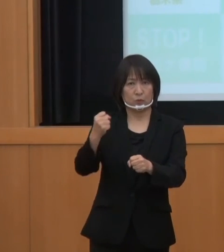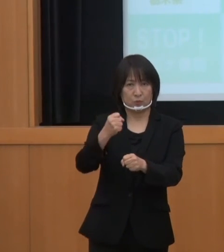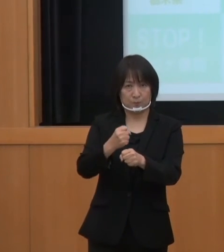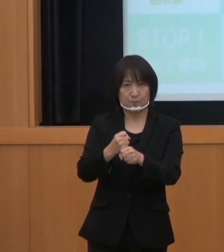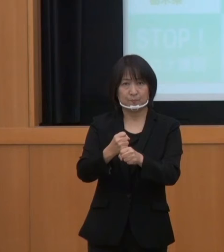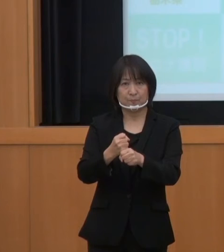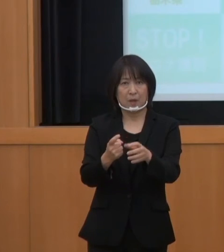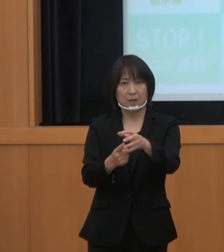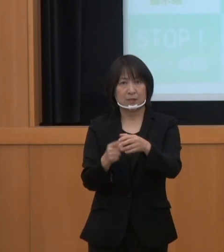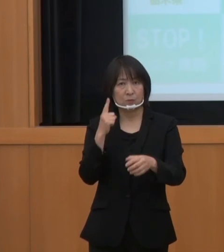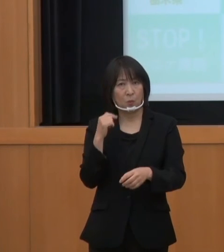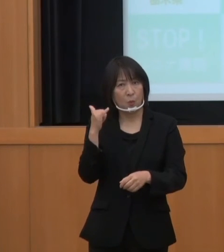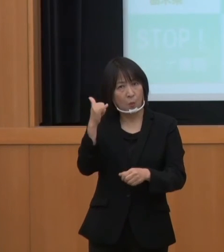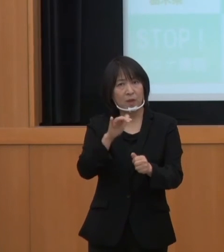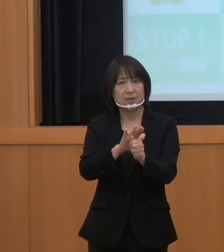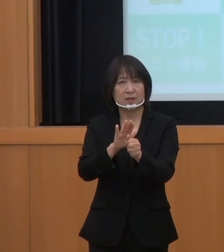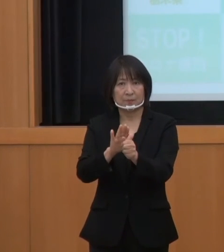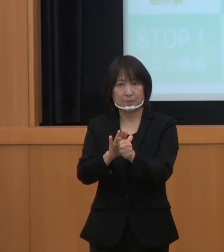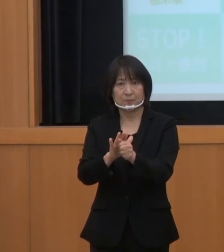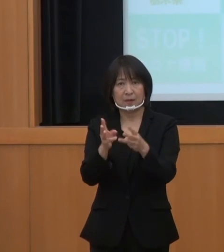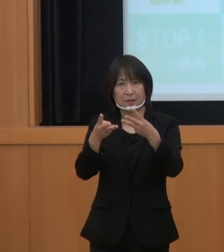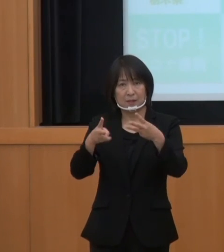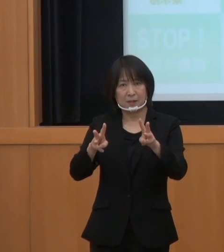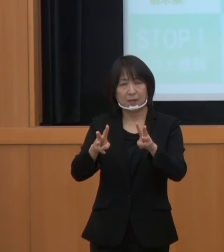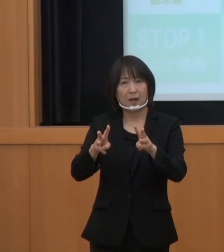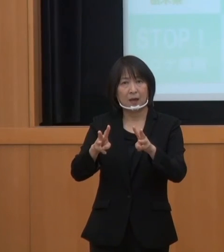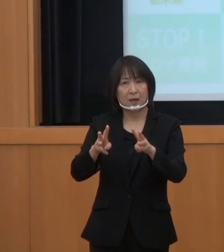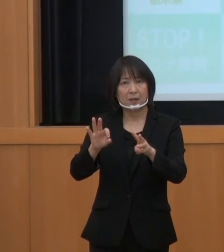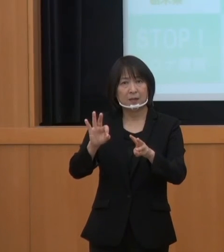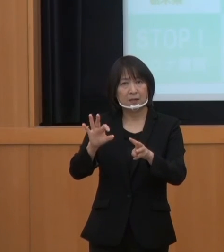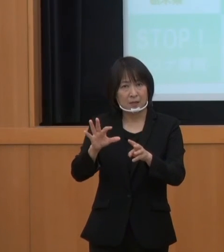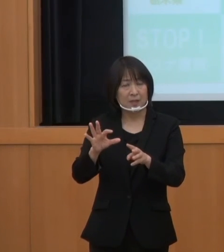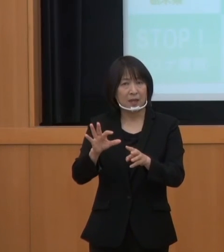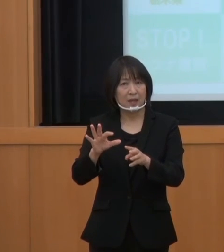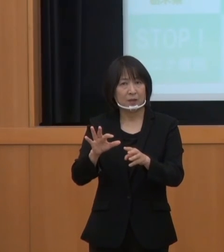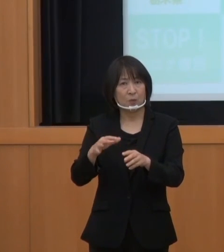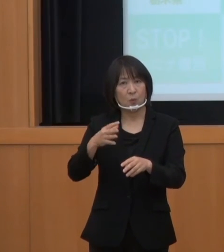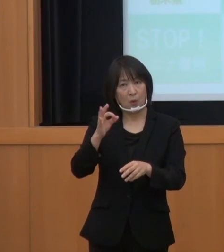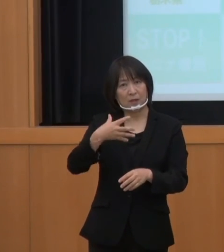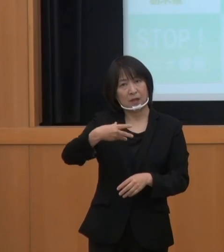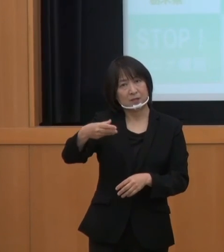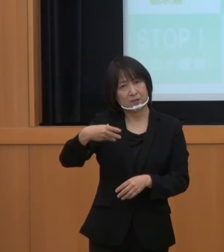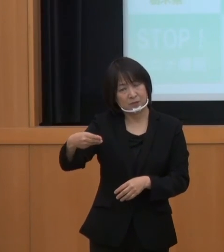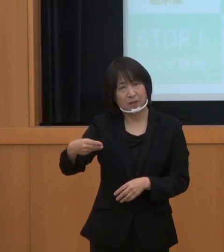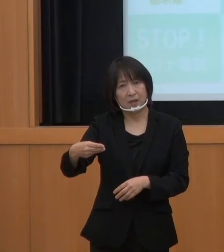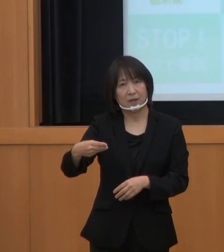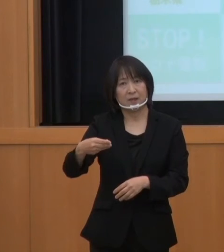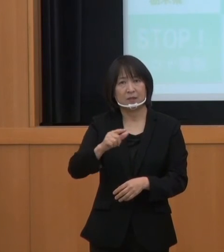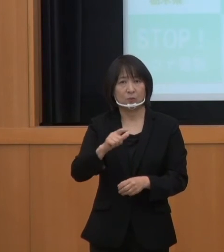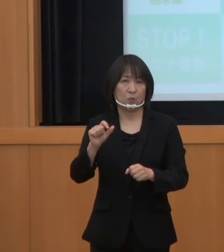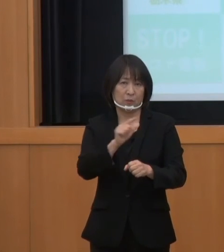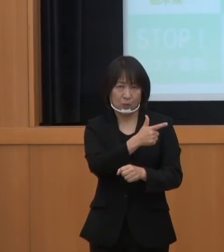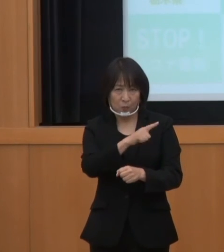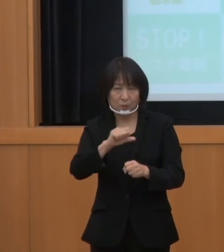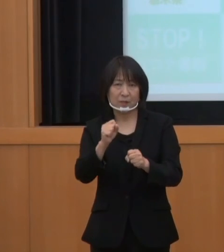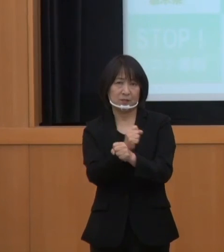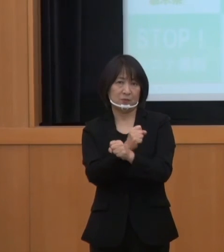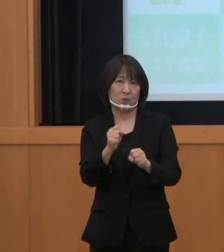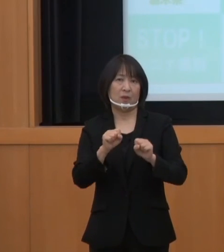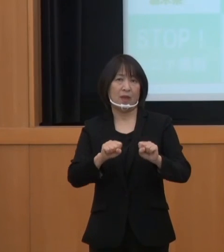親支援であったり、非課税世帯への福祉資金の貸し付けであったり、さまざまな事業をやってますけれども、